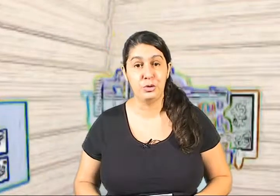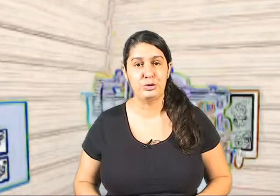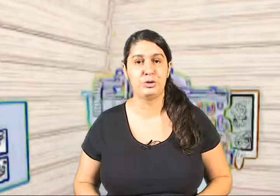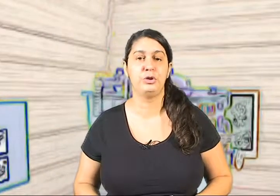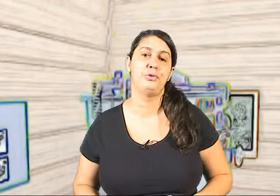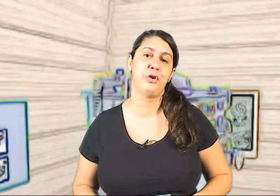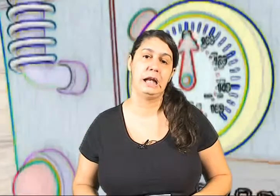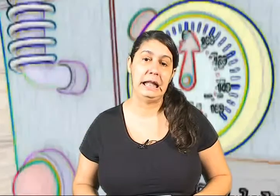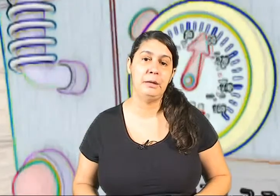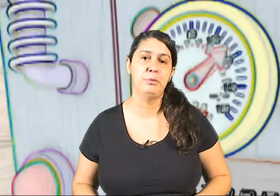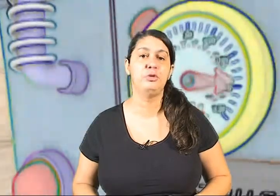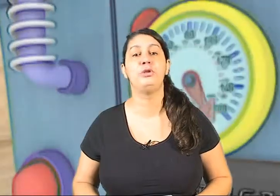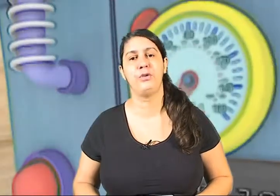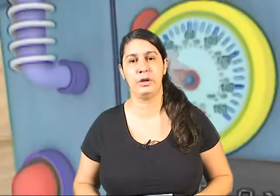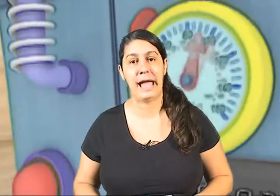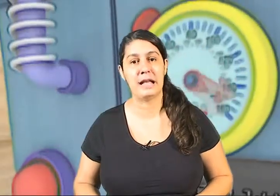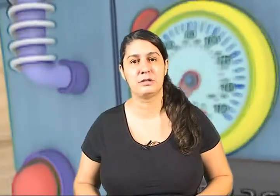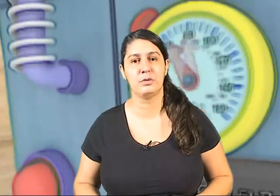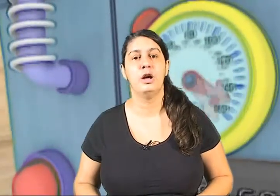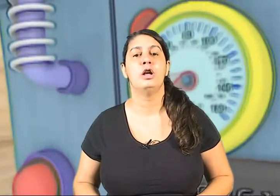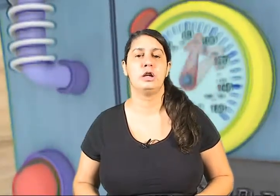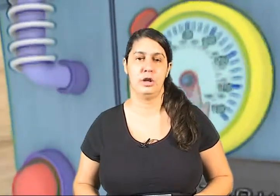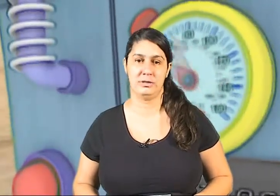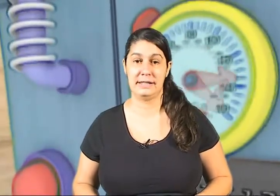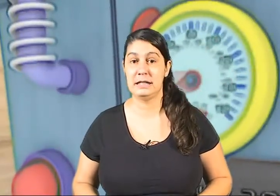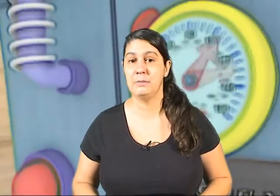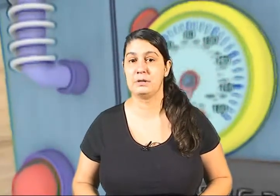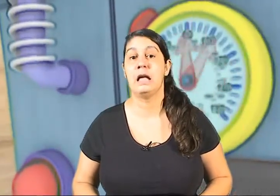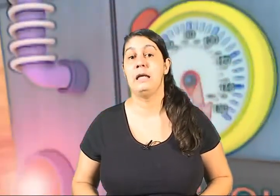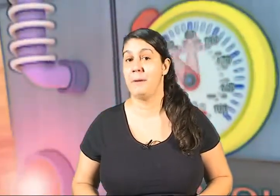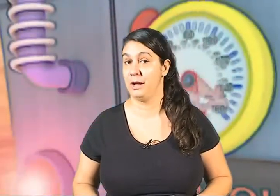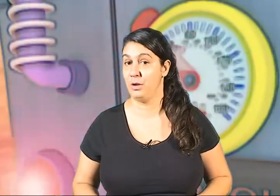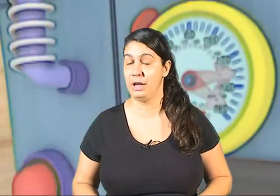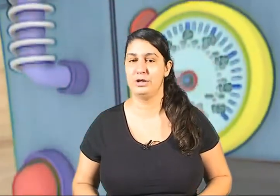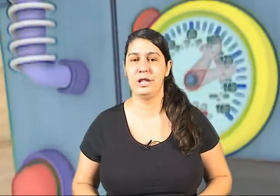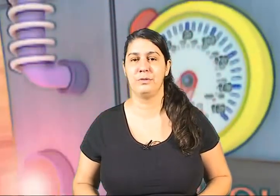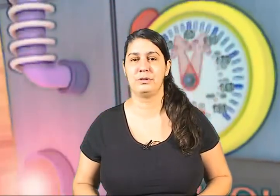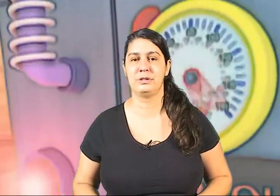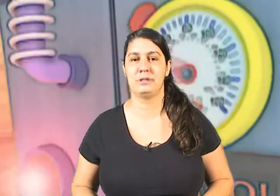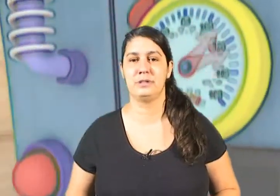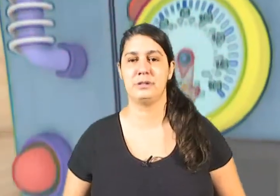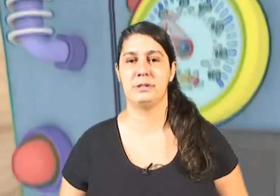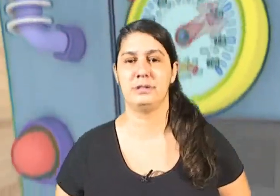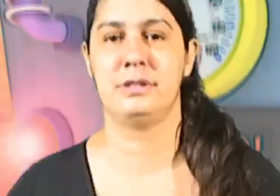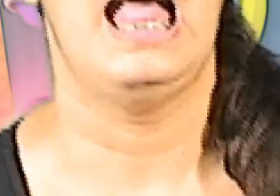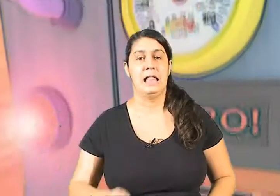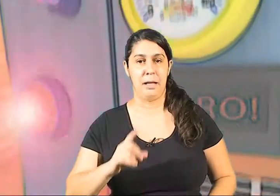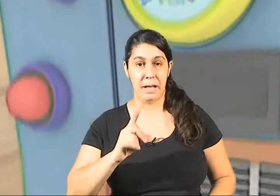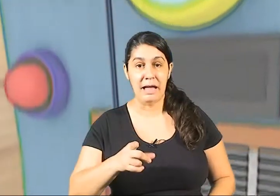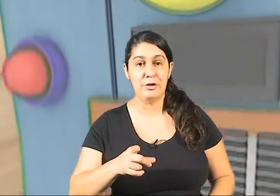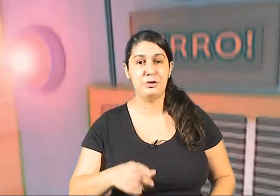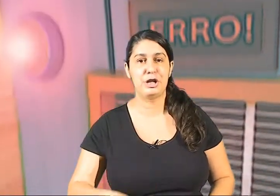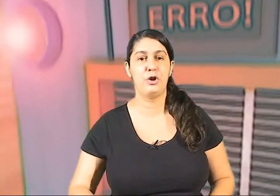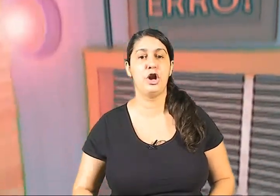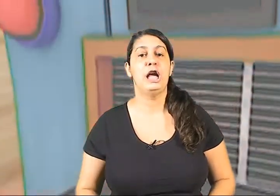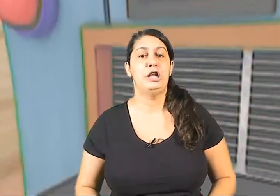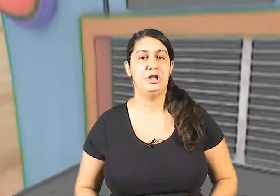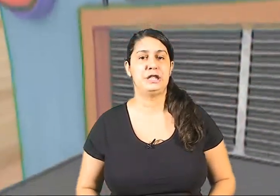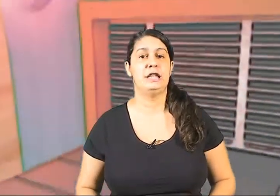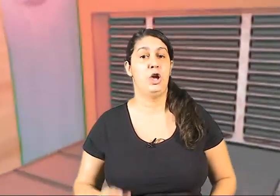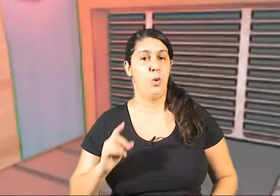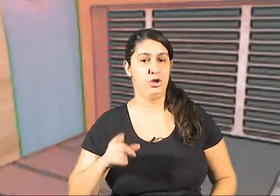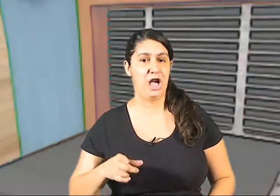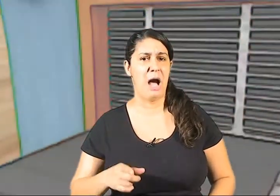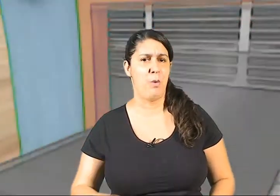que for justo tudo que for limpo tudo que for honesto que nós façamos e para glória de Deus na palavra do senhor